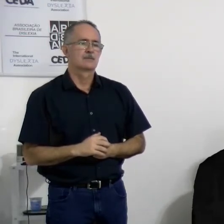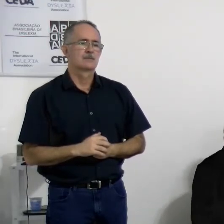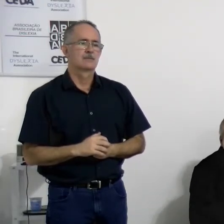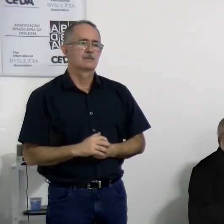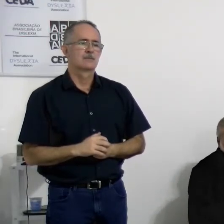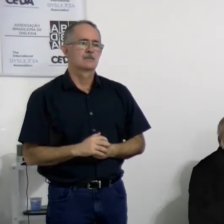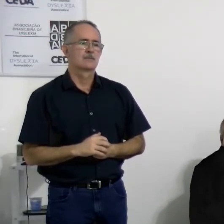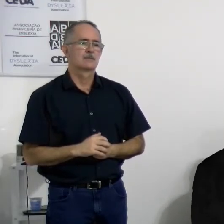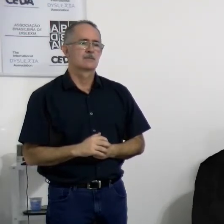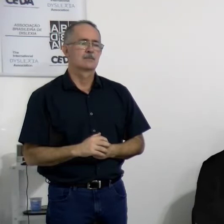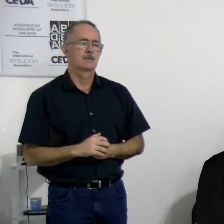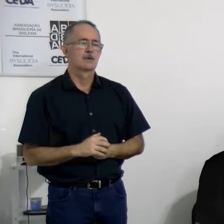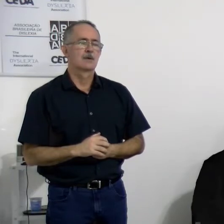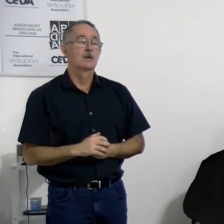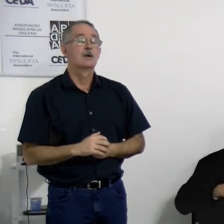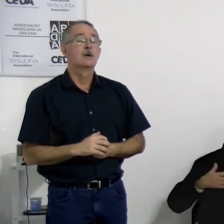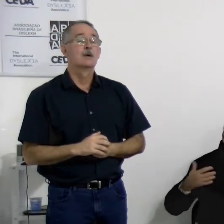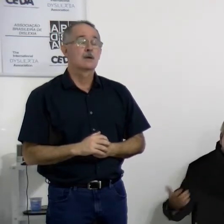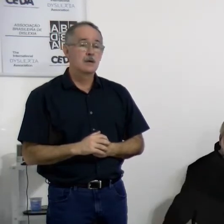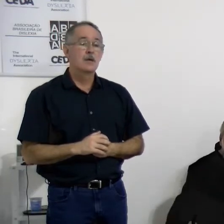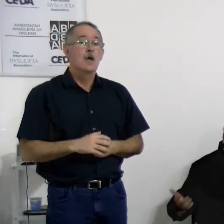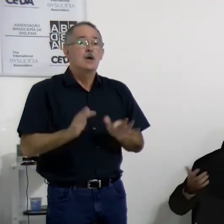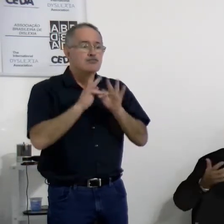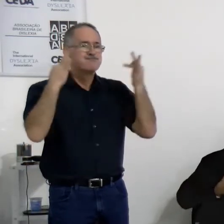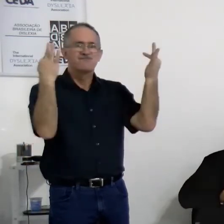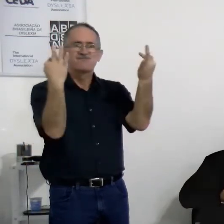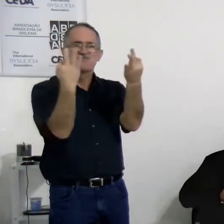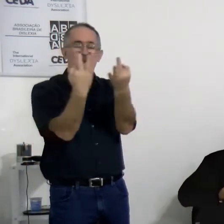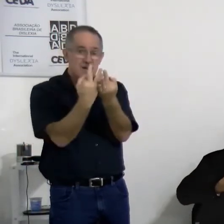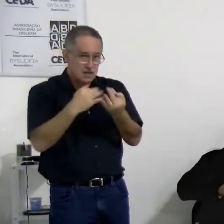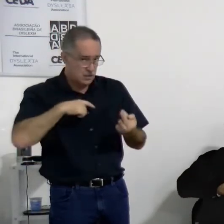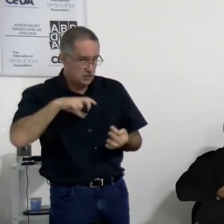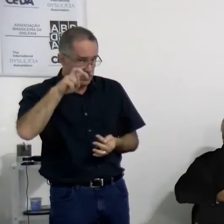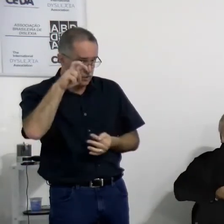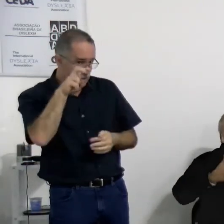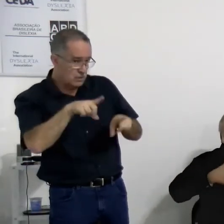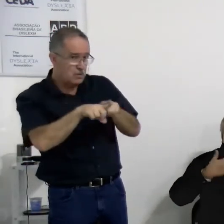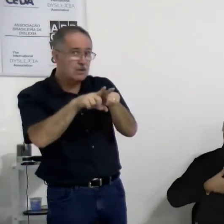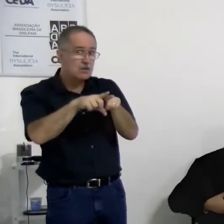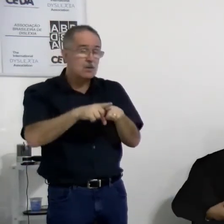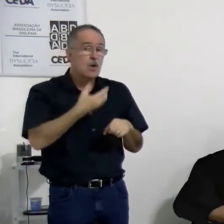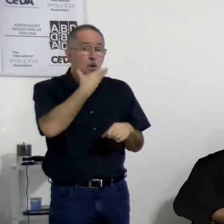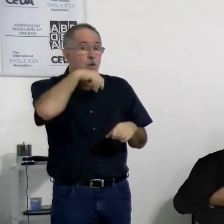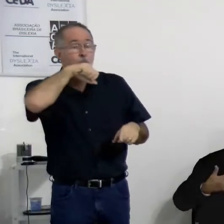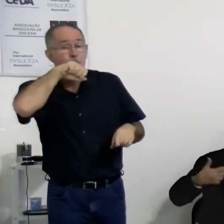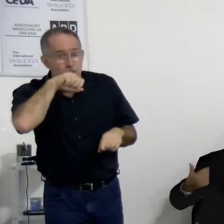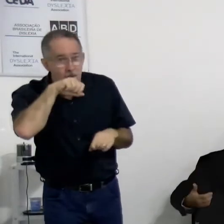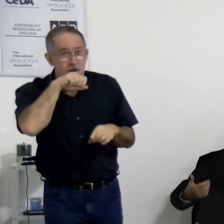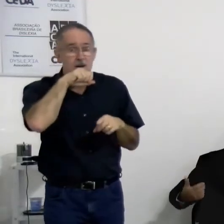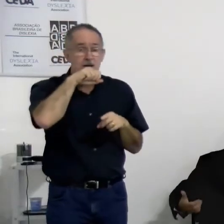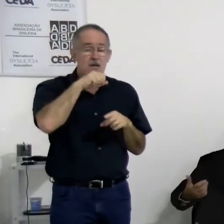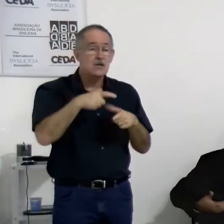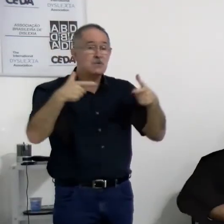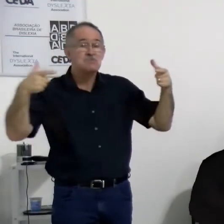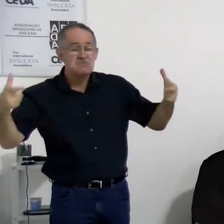adults literacy skills. Uau! Então eles eram uma família grande com cinco irmãos, né? E o pai se voluntariava para